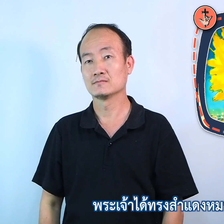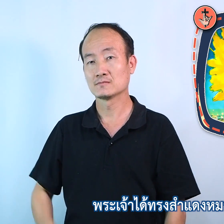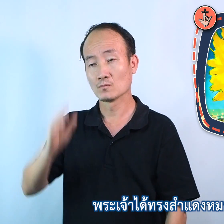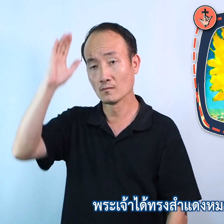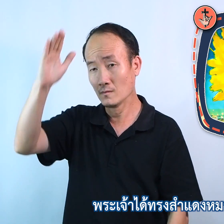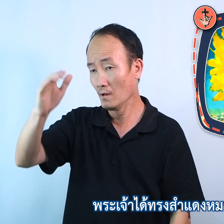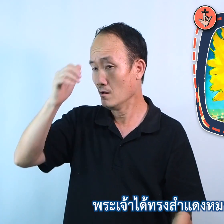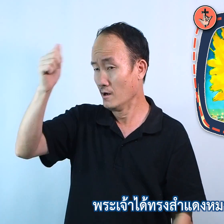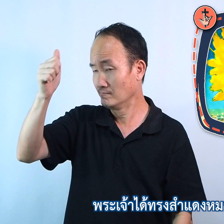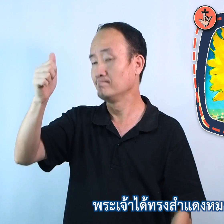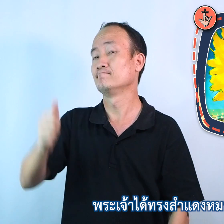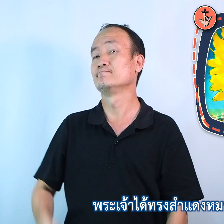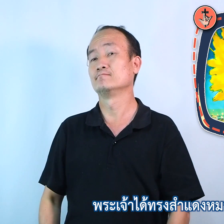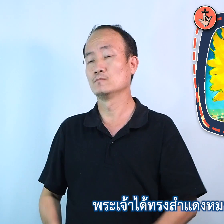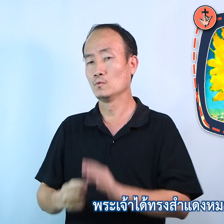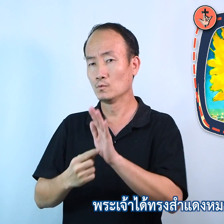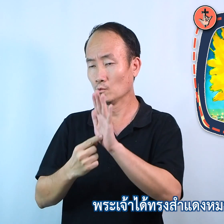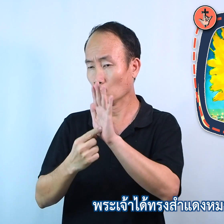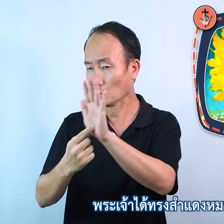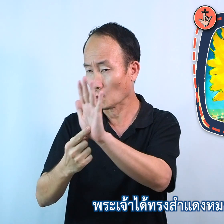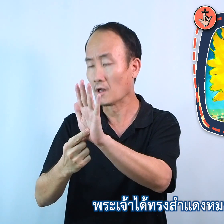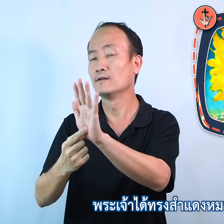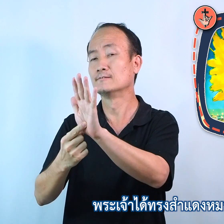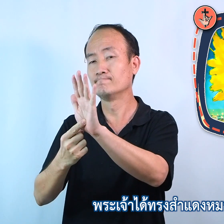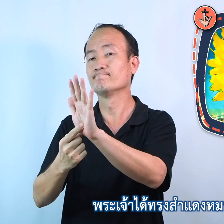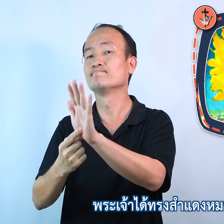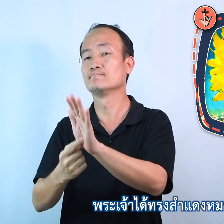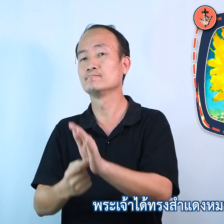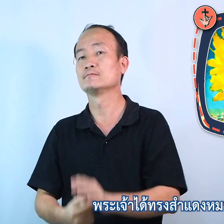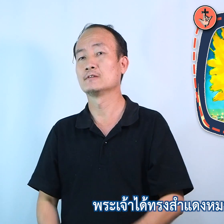จ้าได้ทรงสำแดงหมายสำคัญคือเ